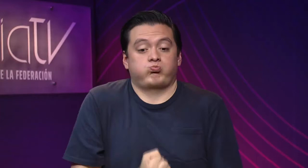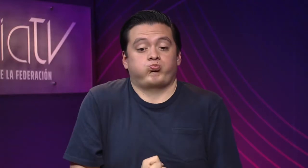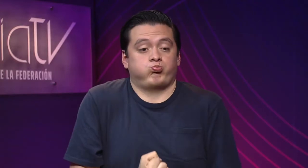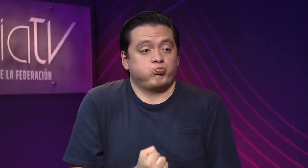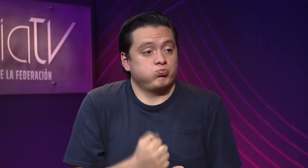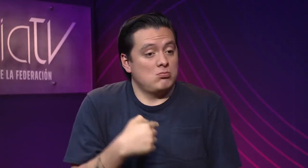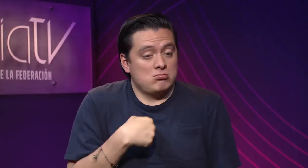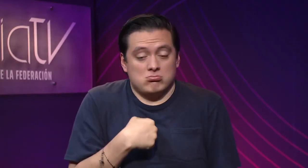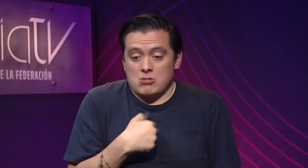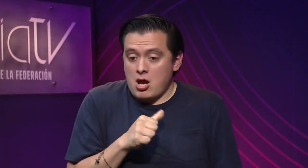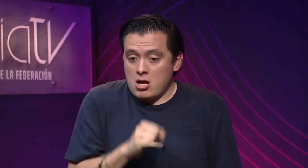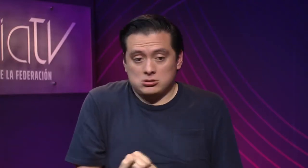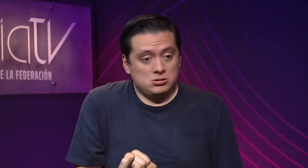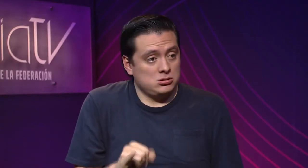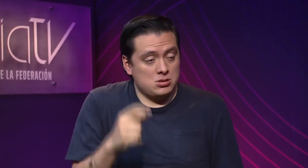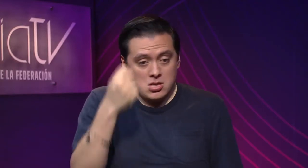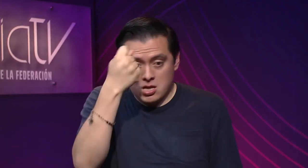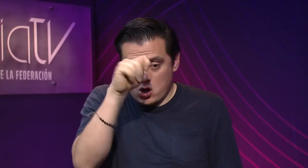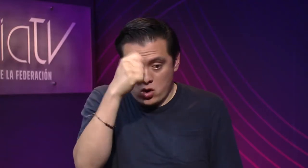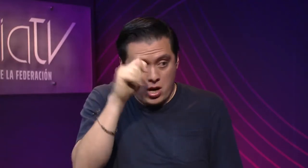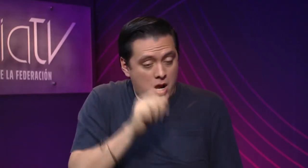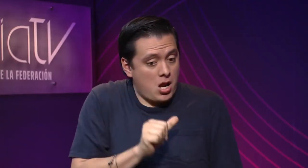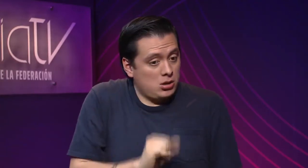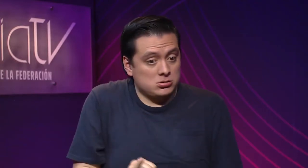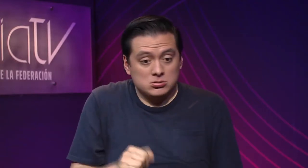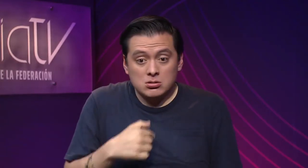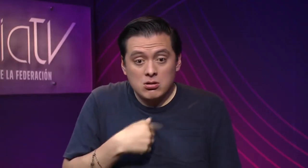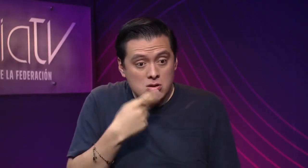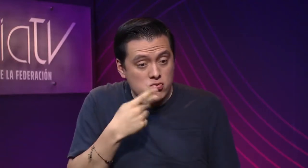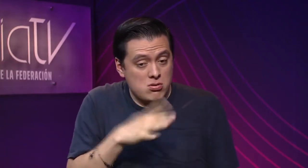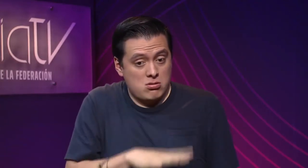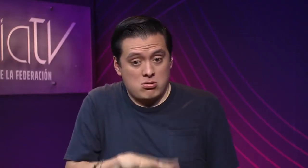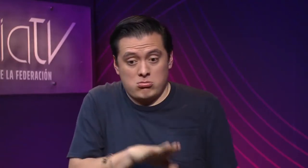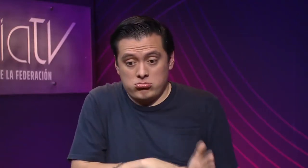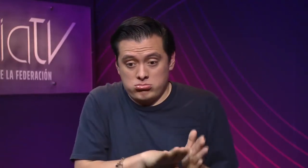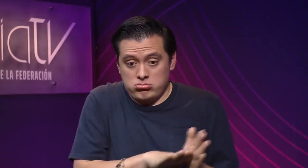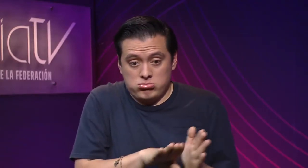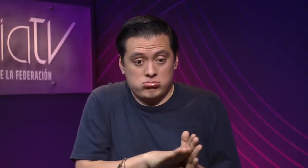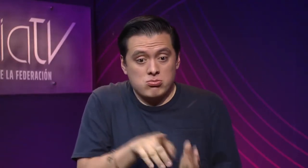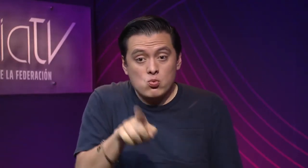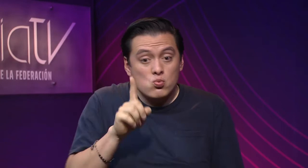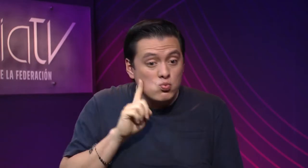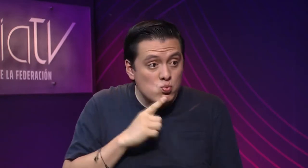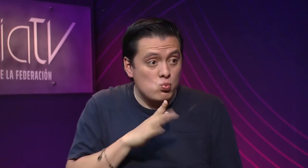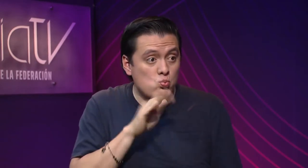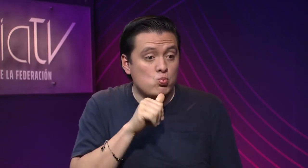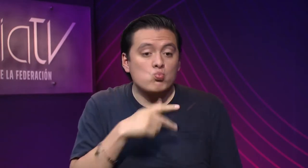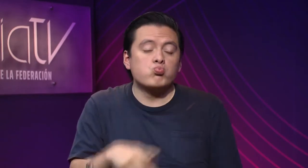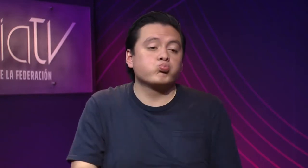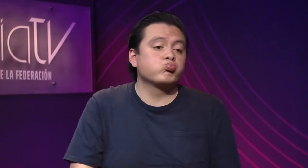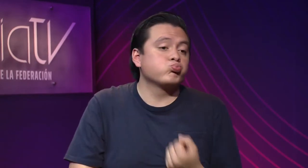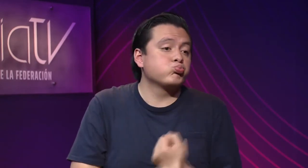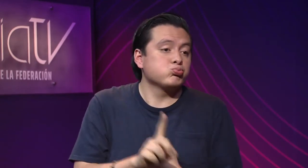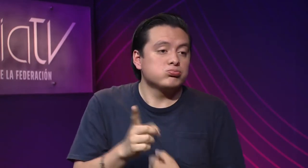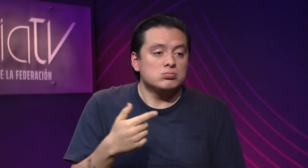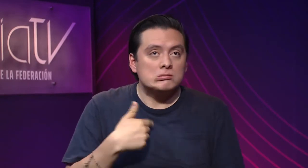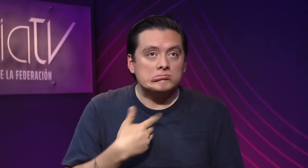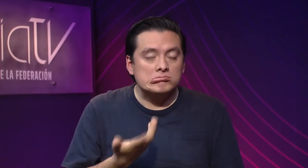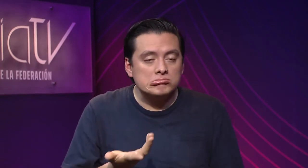hicieron estas adecuaciones, pero tuve una maestra llamada Jimena que fue la que fue menos flexible en este aspecto y me decía, no, tú